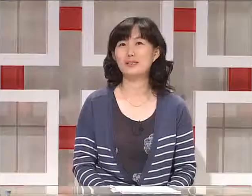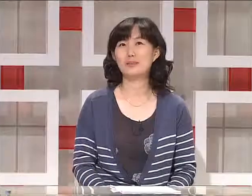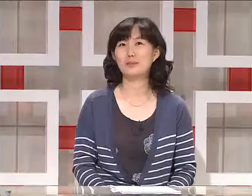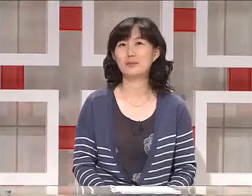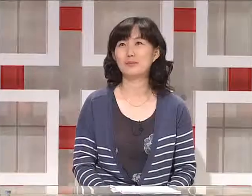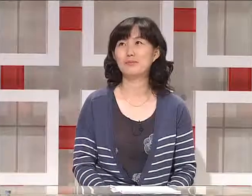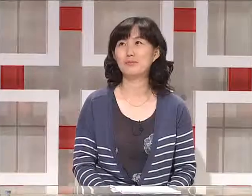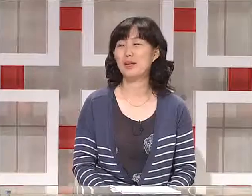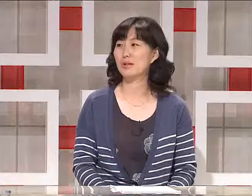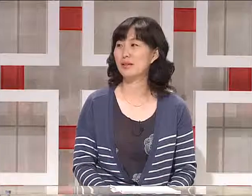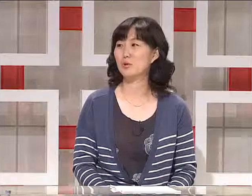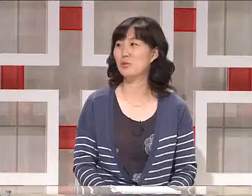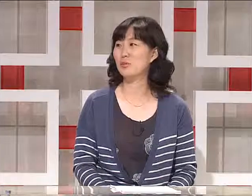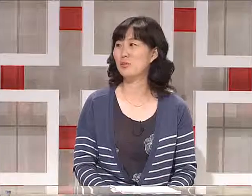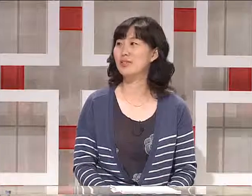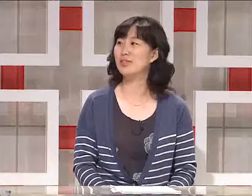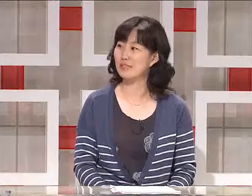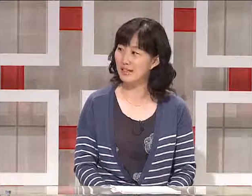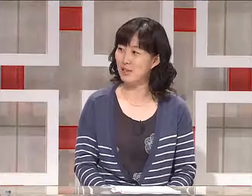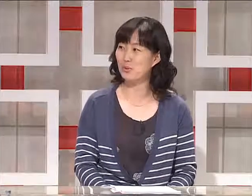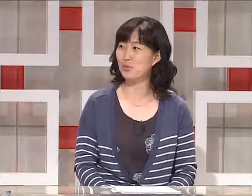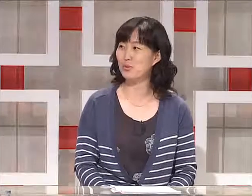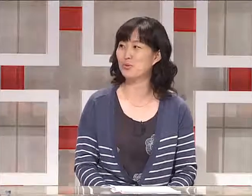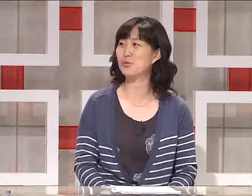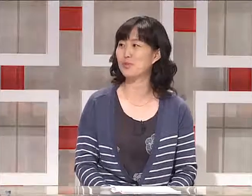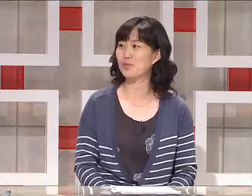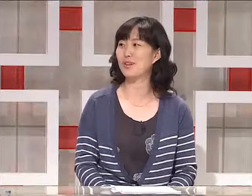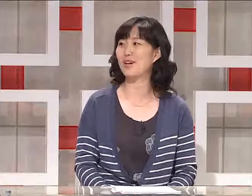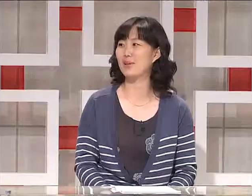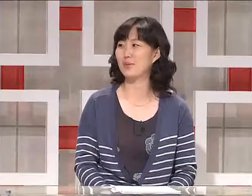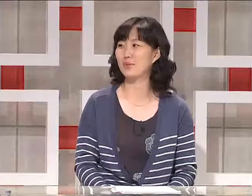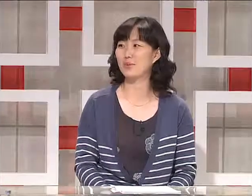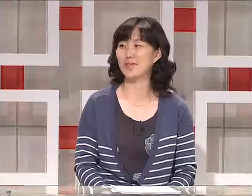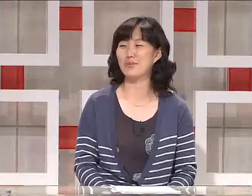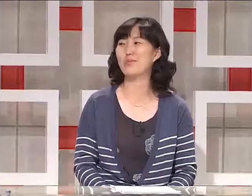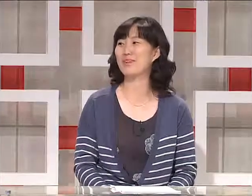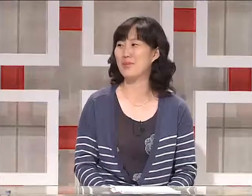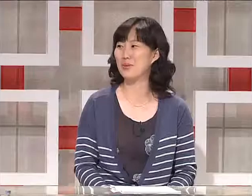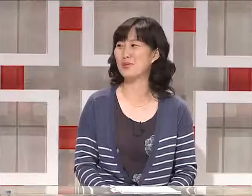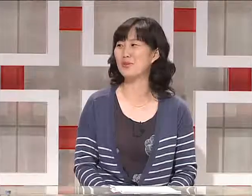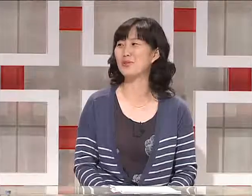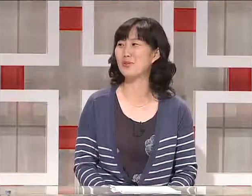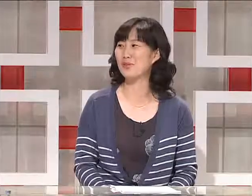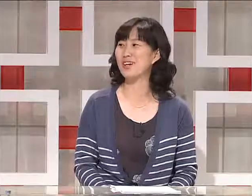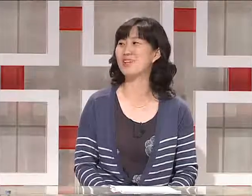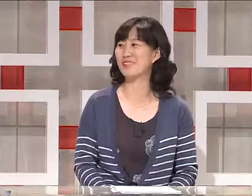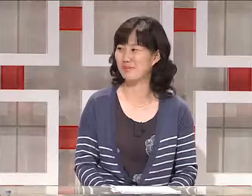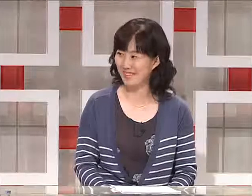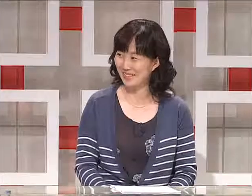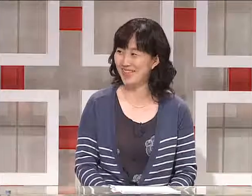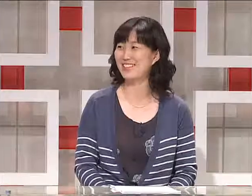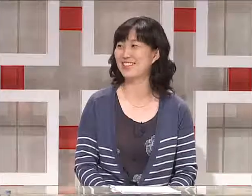지금 초급 과정 끝나고 중급 들어가고 재미있게 배우려고 노력하고 있습니다 네,